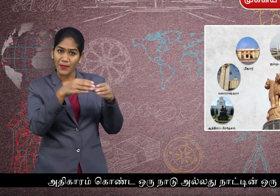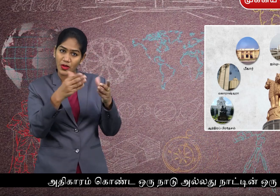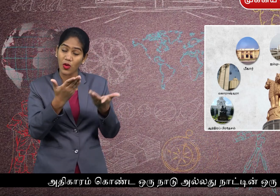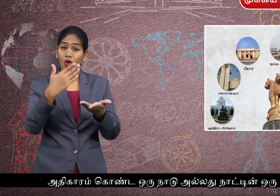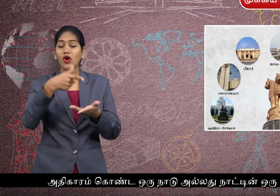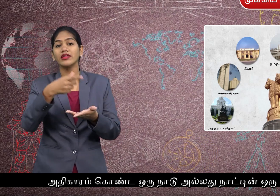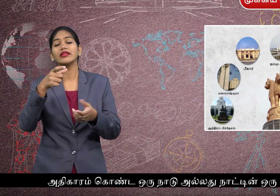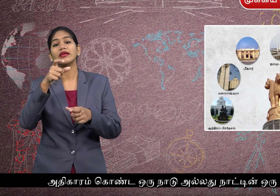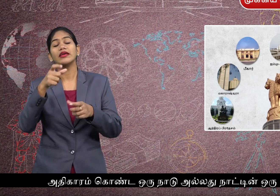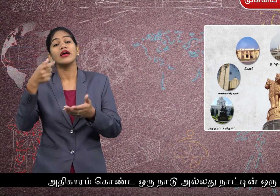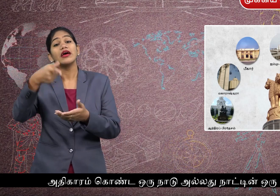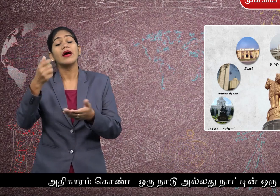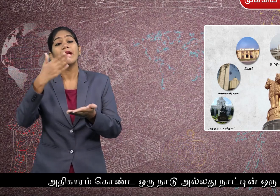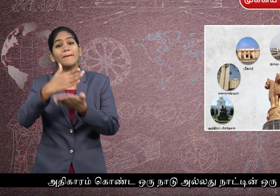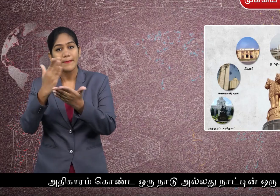பகுதி மக்கள் குழு.